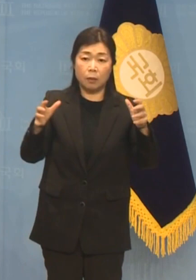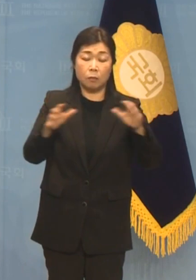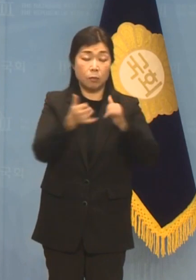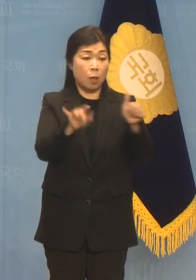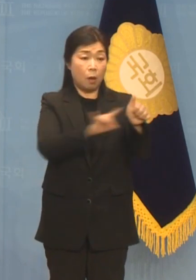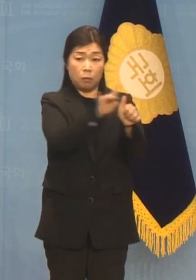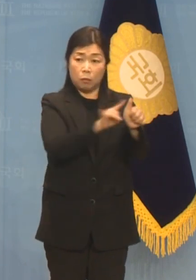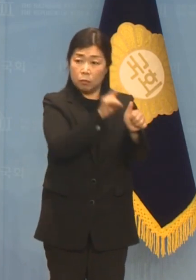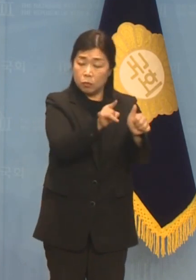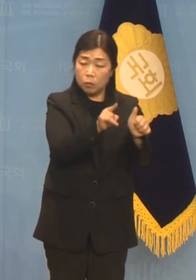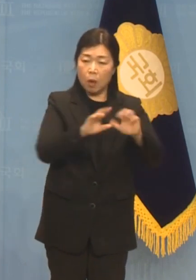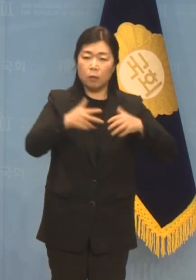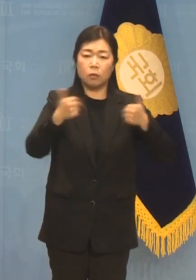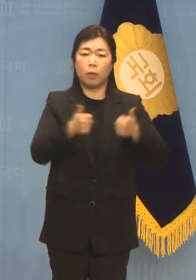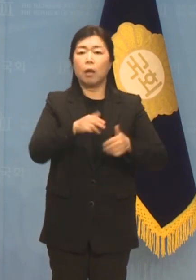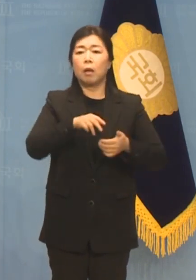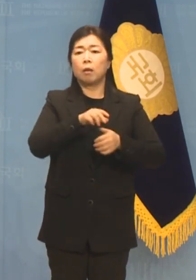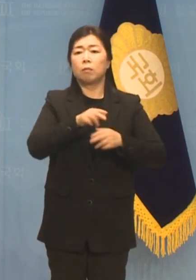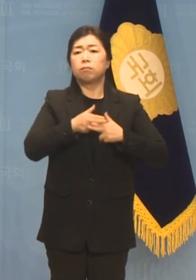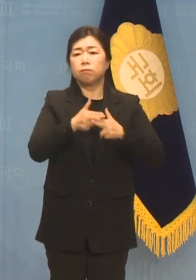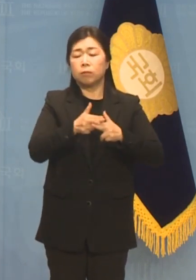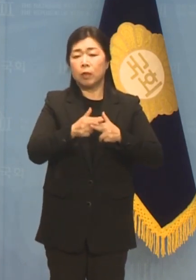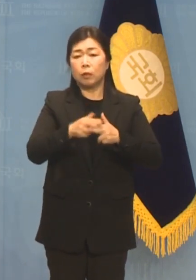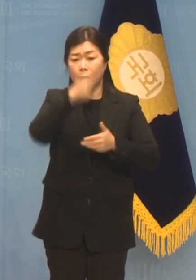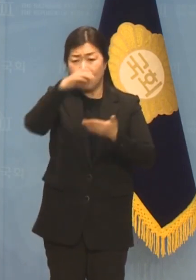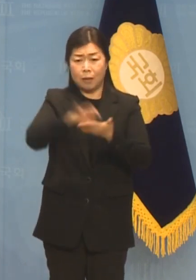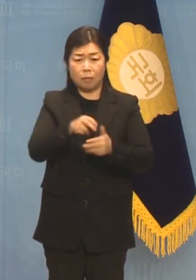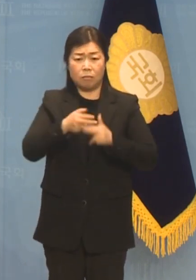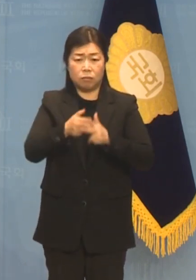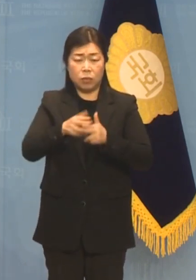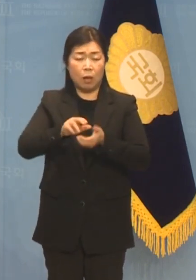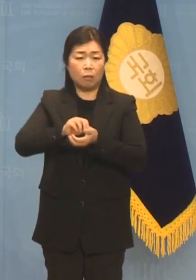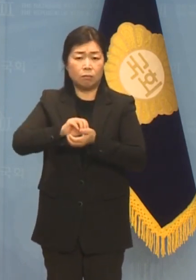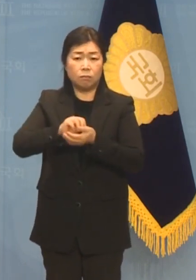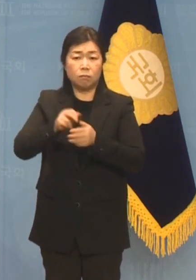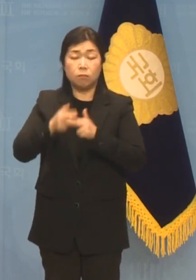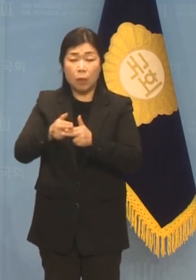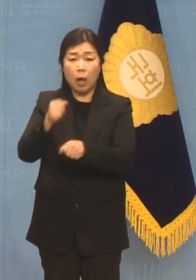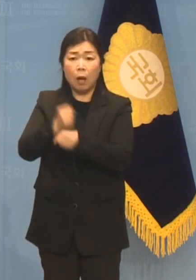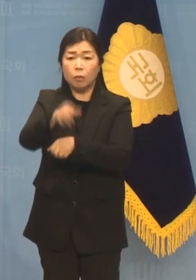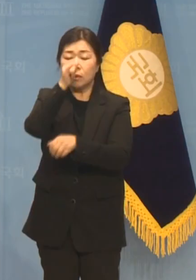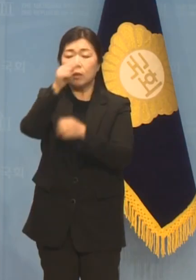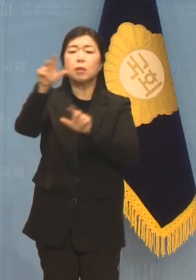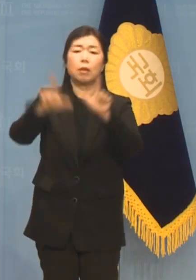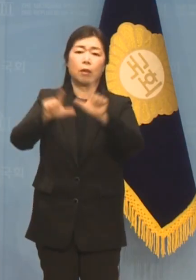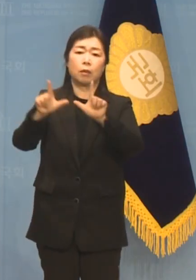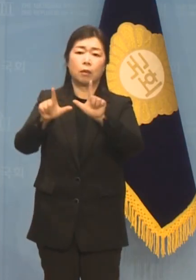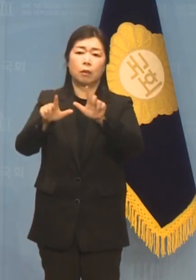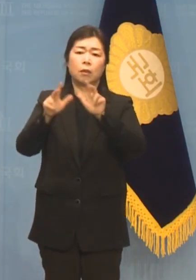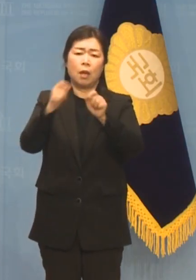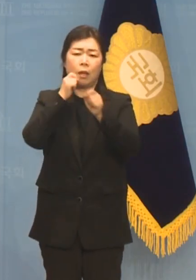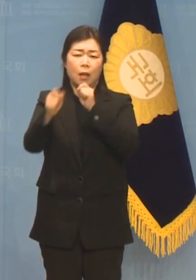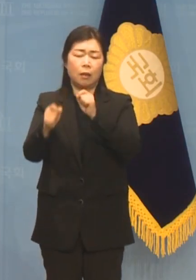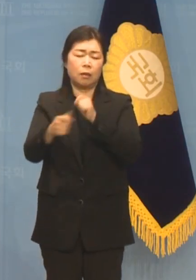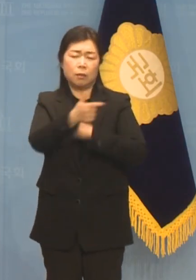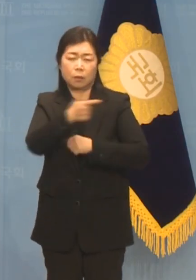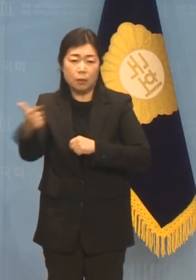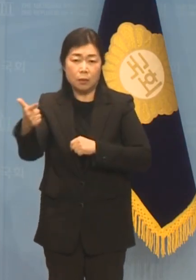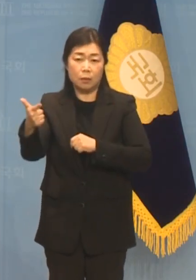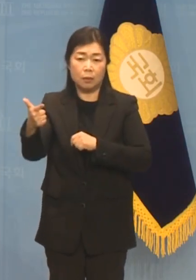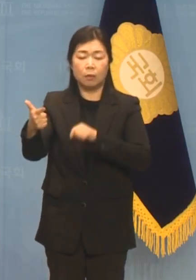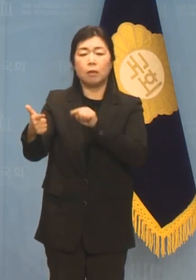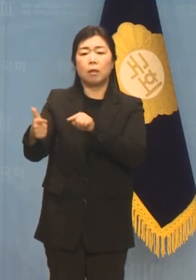속이고 의회 독재, 예산 독재로 국정을 마비시키고 사기 탄핵, 대란 선동으로